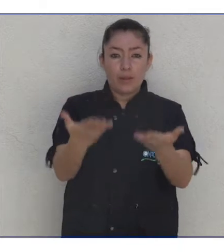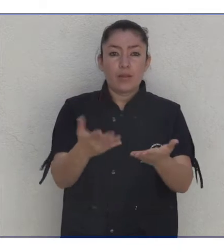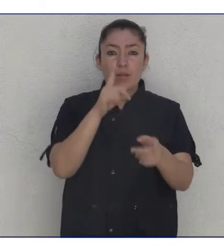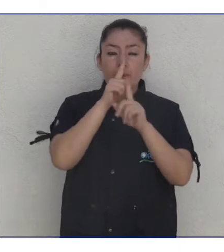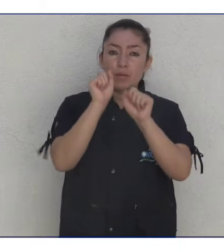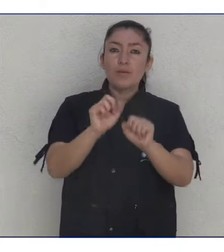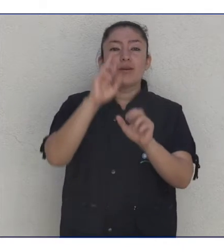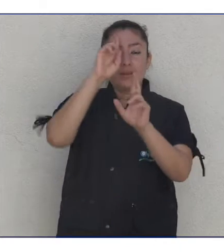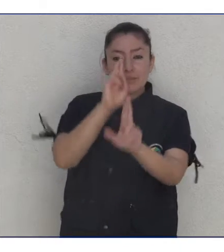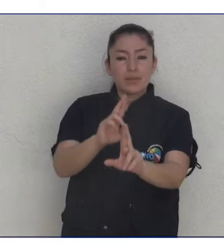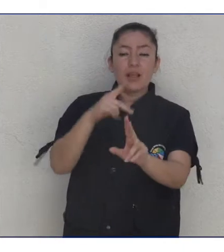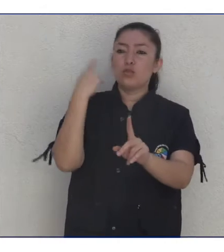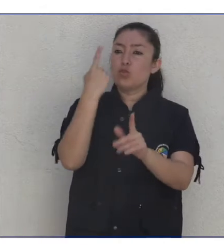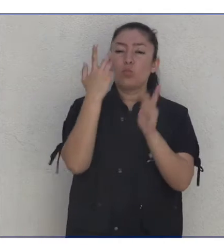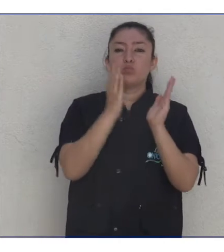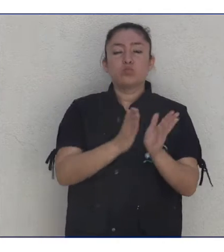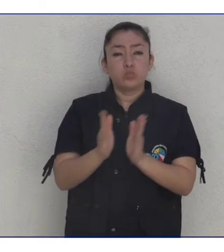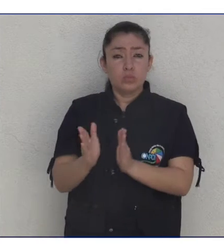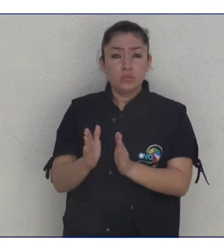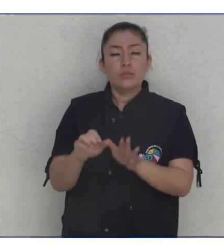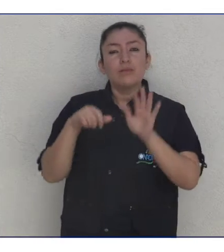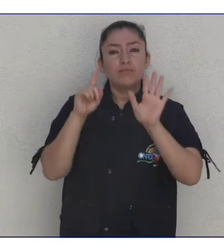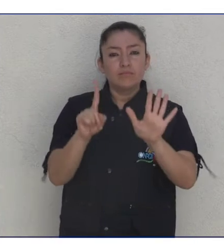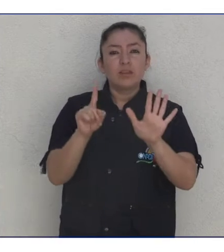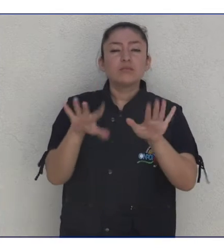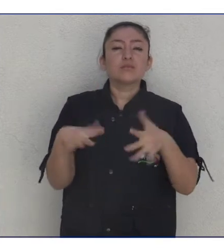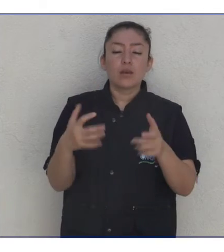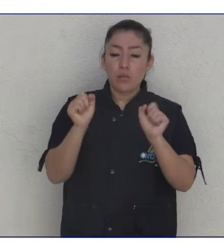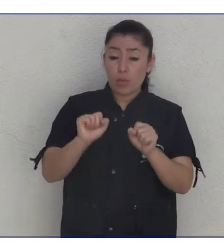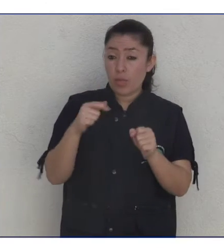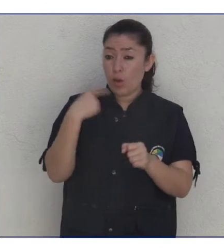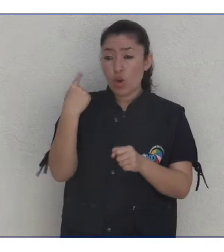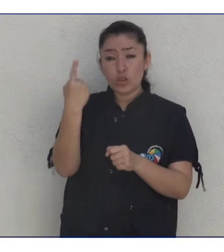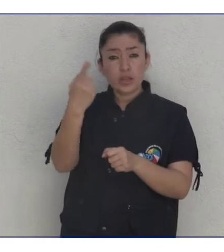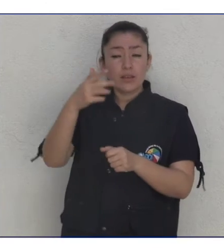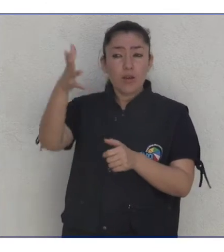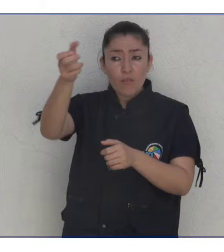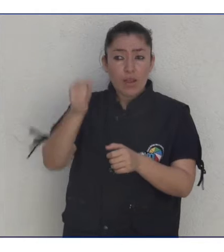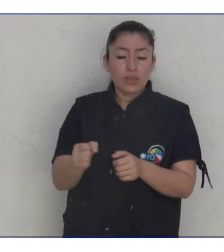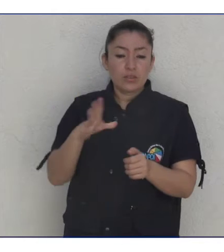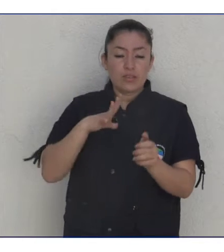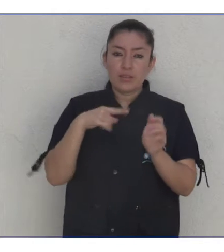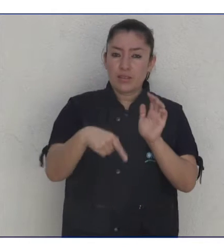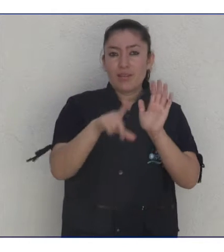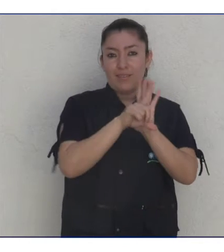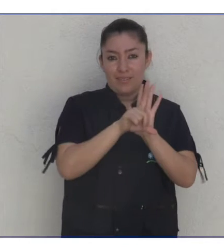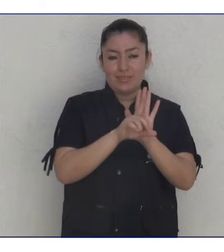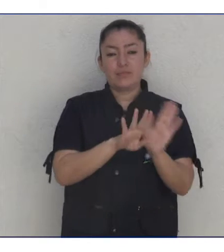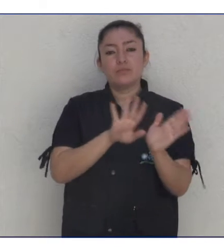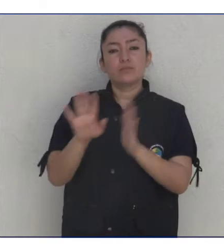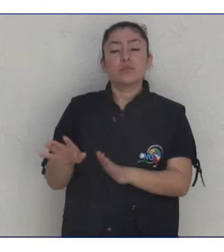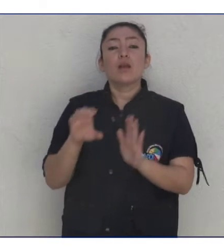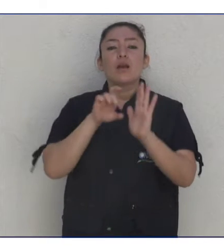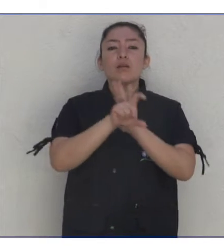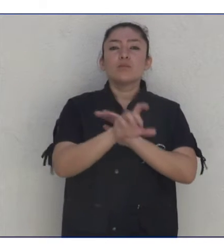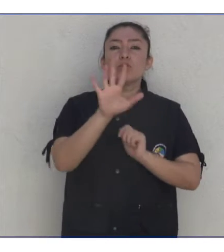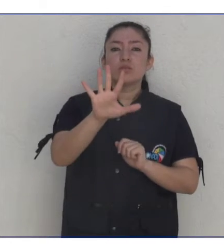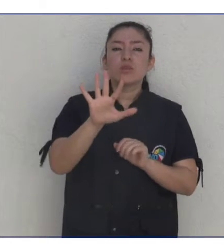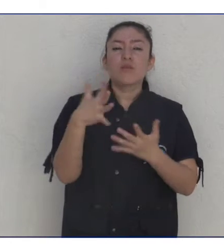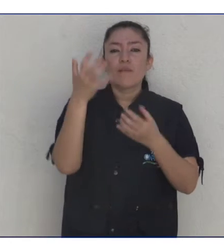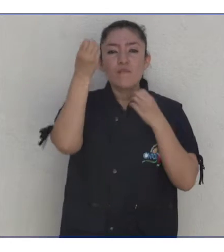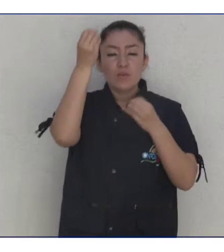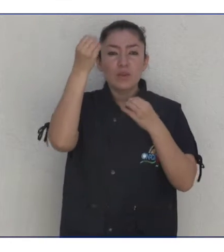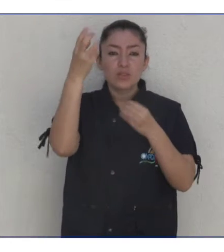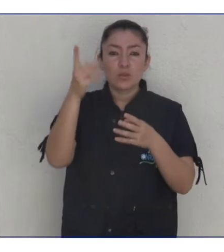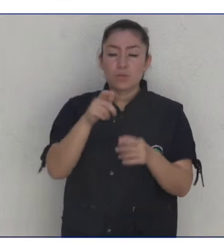todo momento la legislación en la materia. Y 6. Las demás obligaciones que señala esta ley. Capítulo 5.